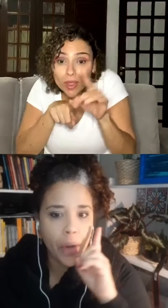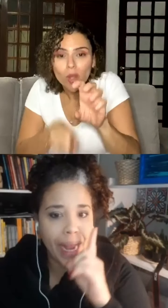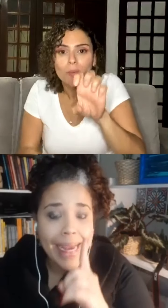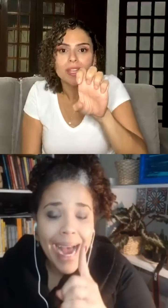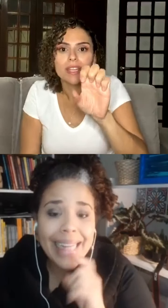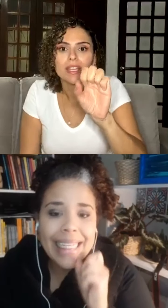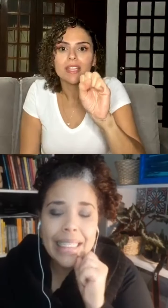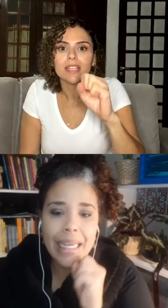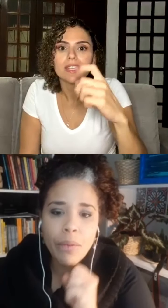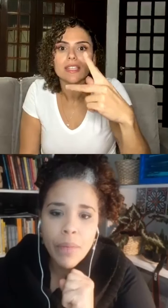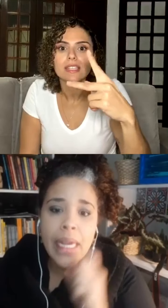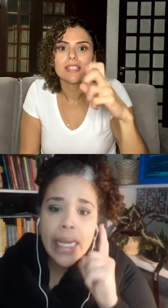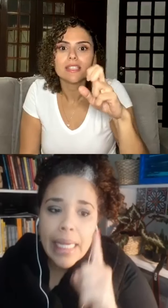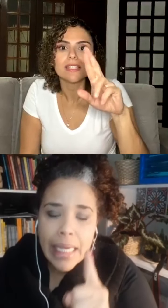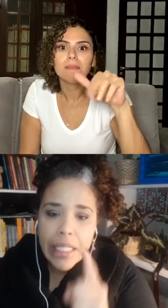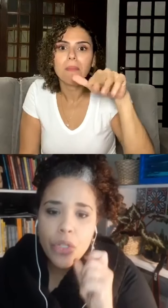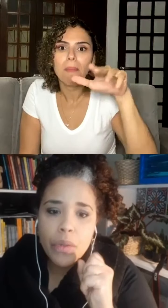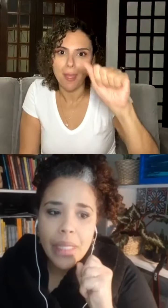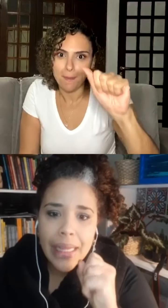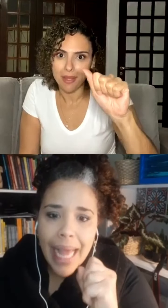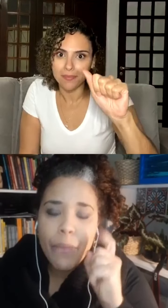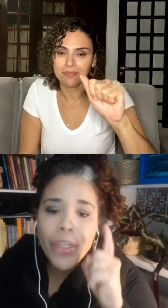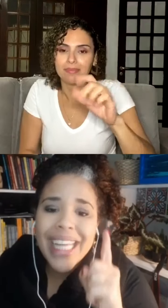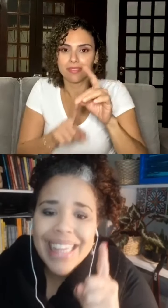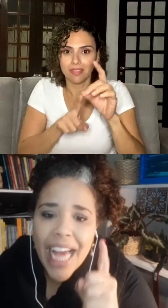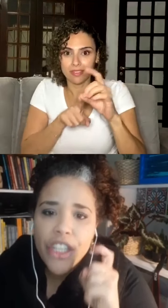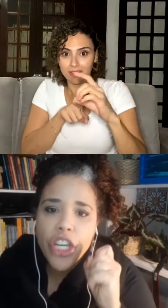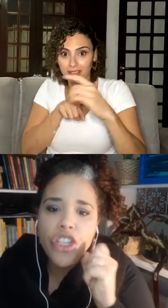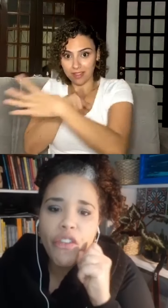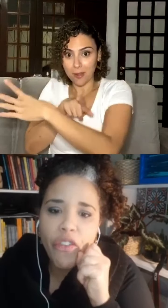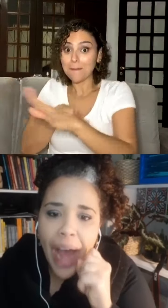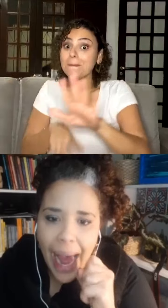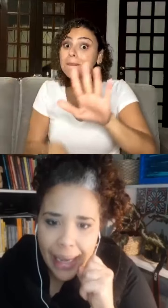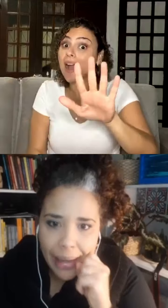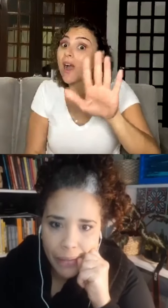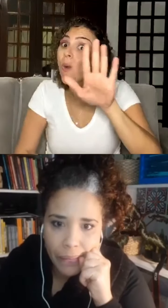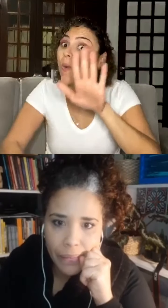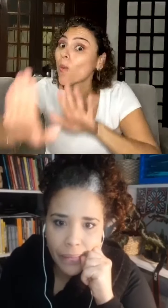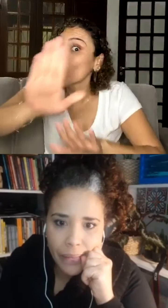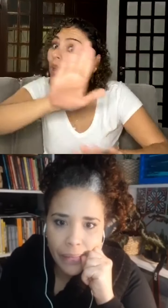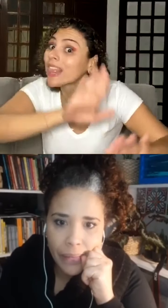fora. Atenção que isso tem muita taxa de falha.